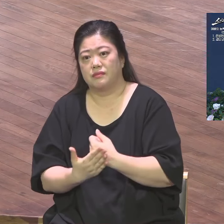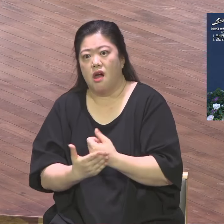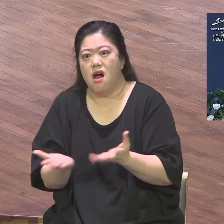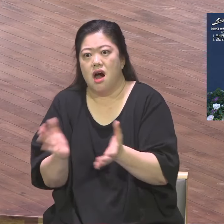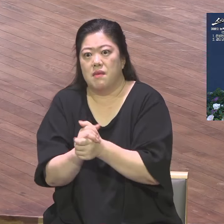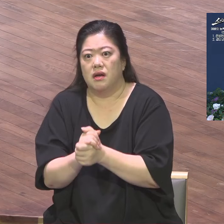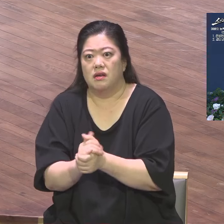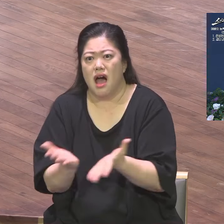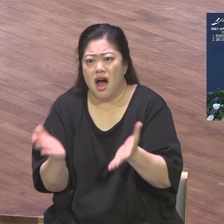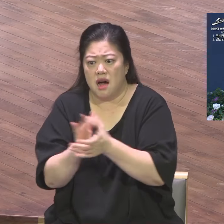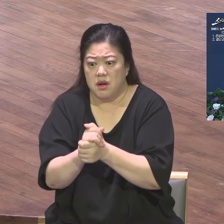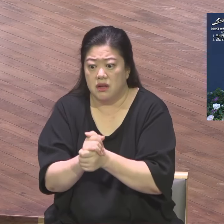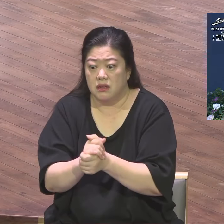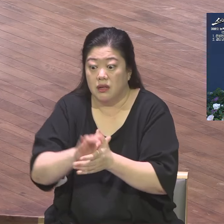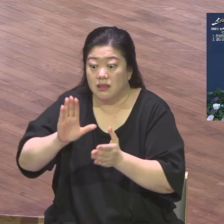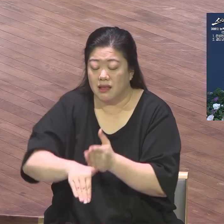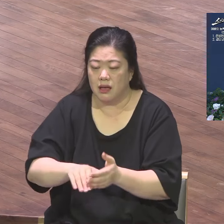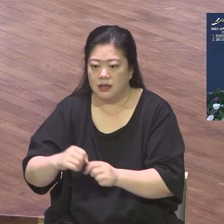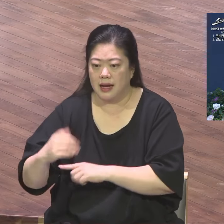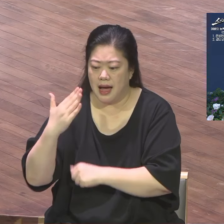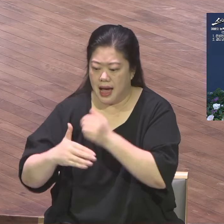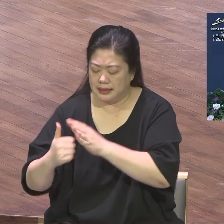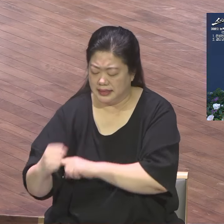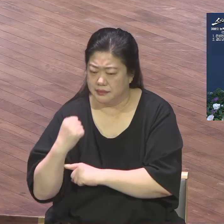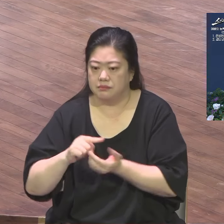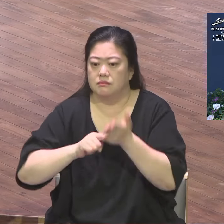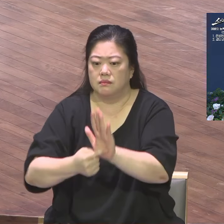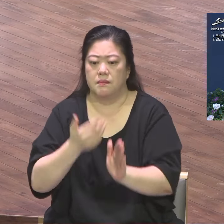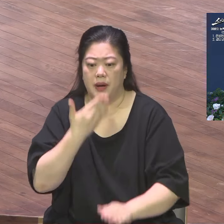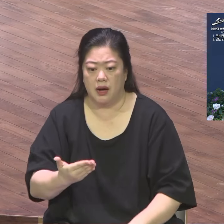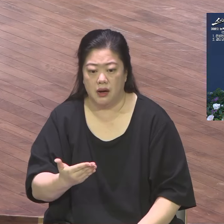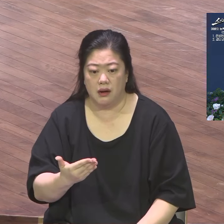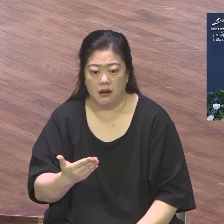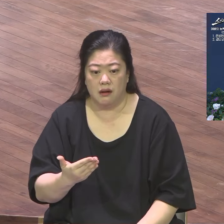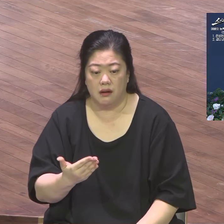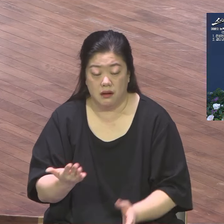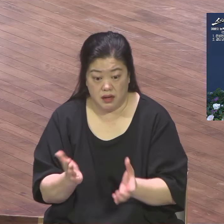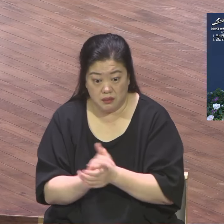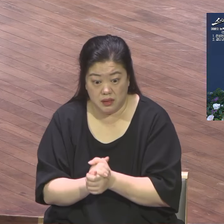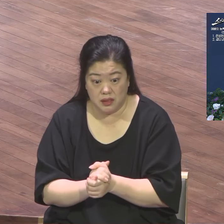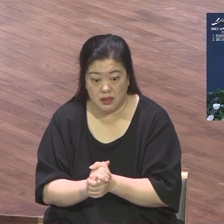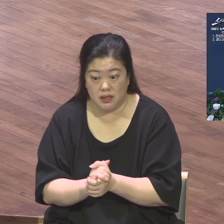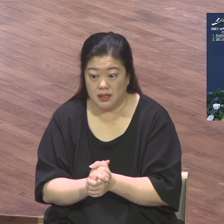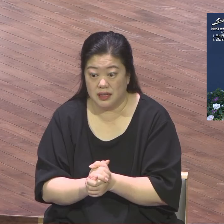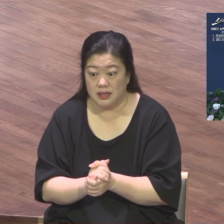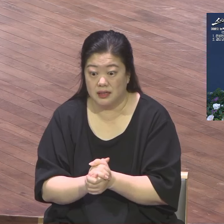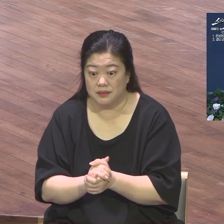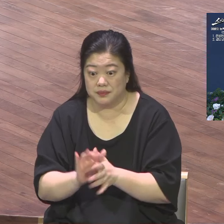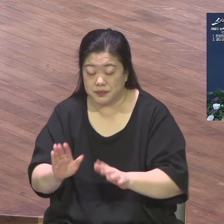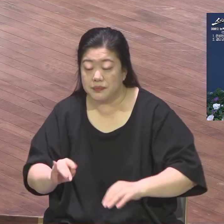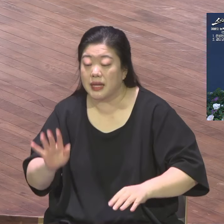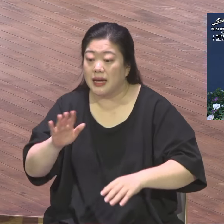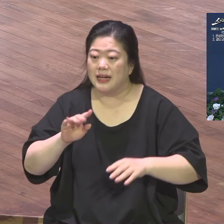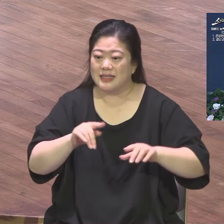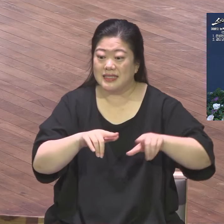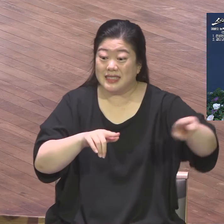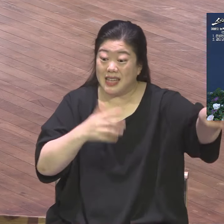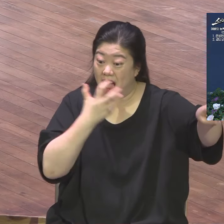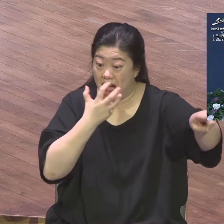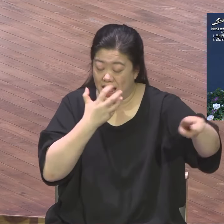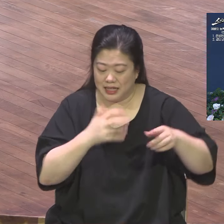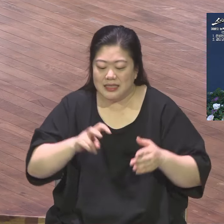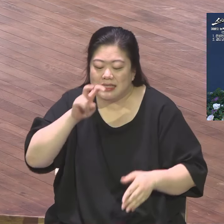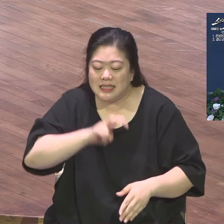놀라운 응답이 능력이 나타나요. 아멘. 능력이 나타나요. 음악 치료 중에서 신경학적